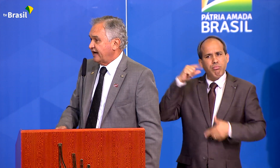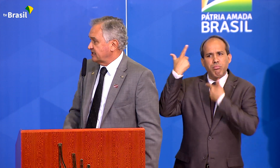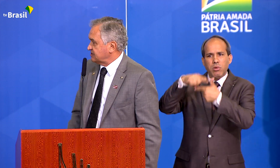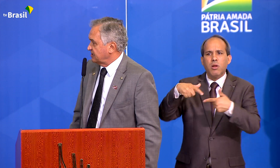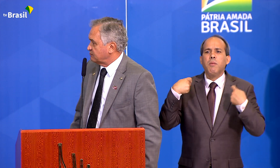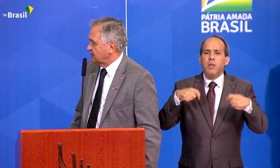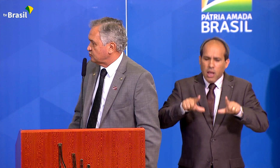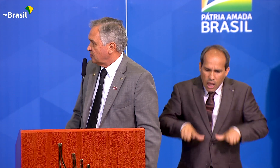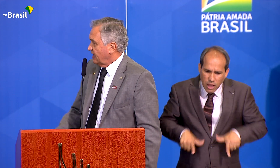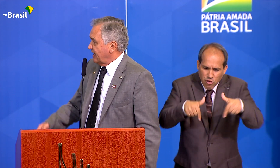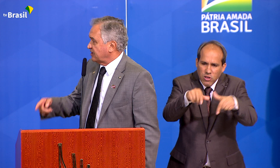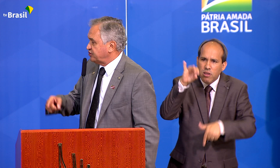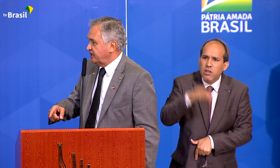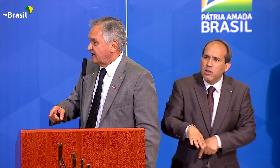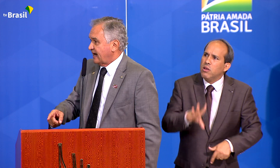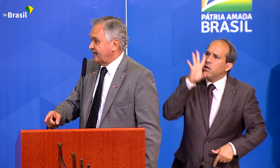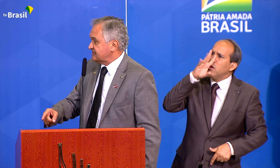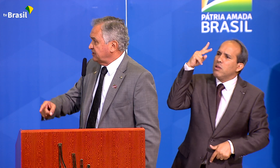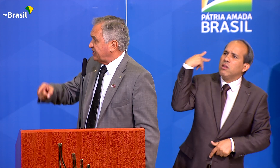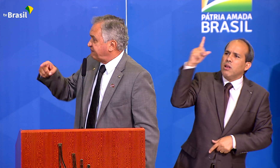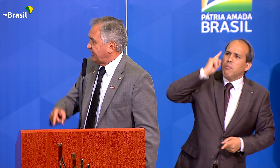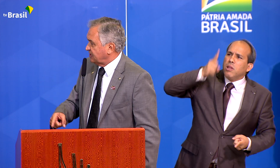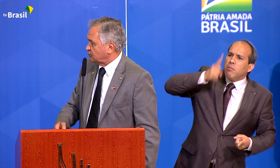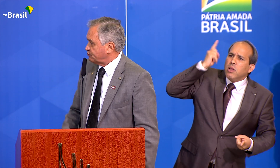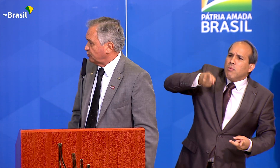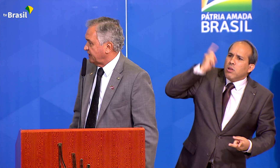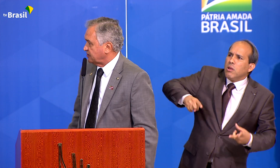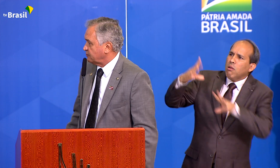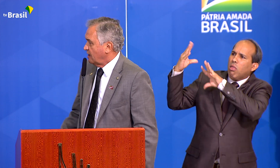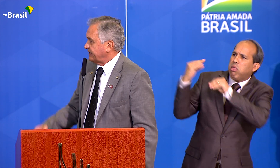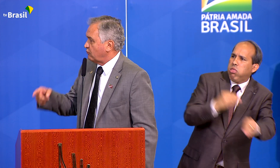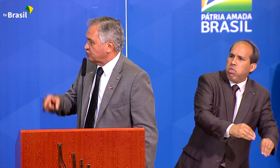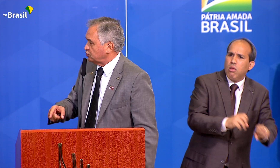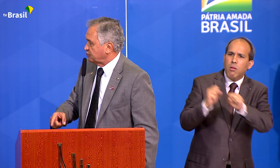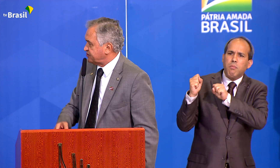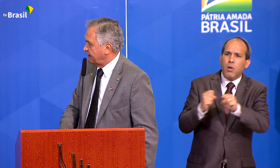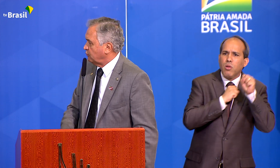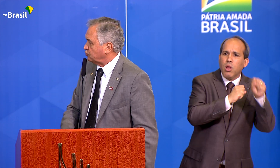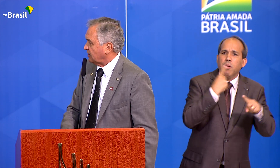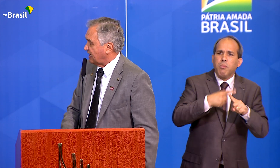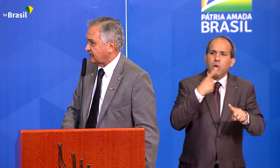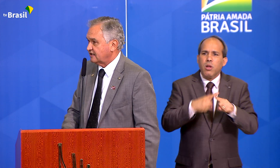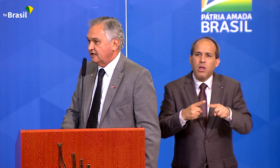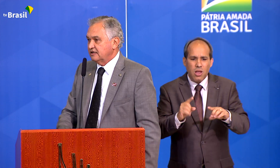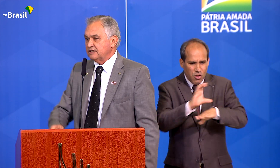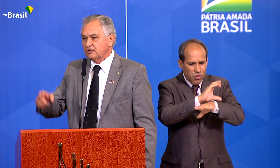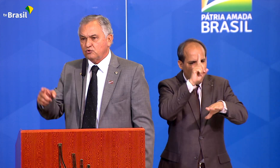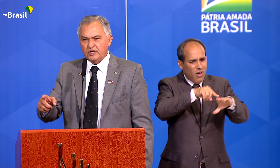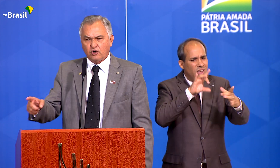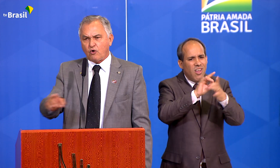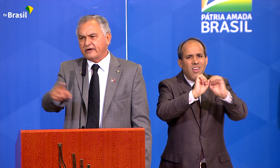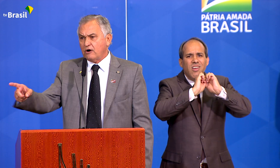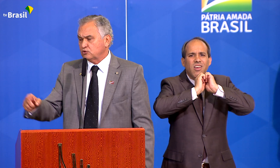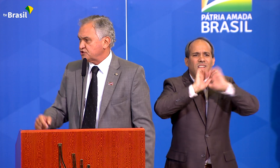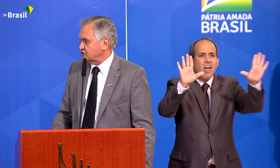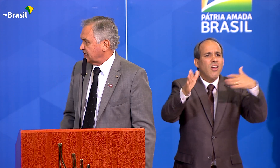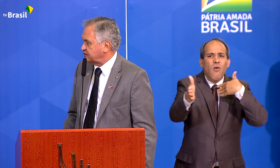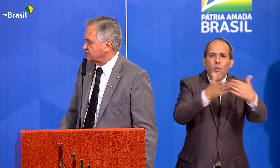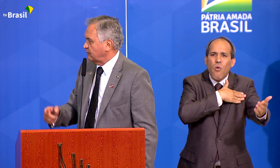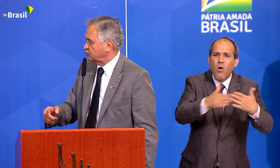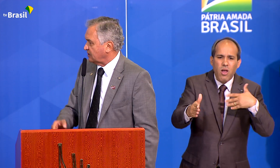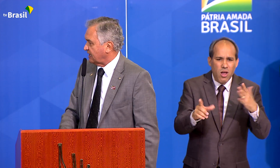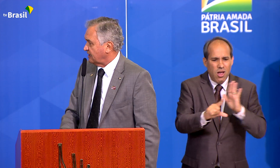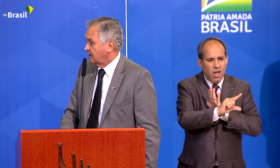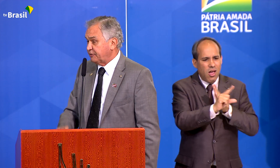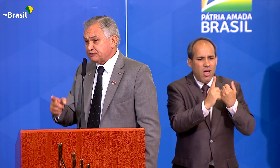reagir a esses desmandos reagir a essa interferência dos poderes EA constituição é muito clara tanto em qualquer